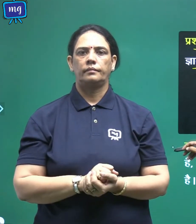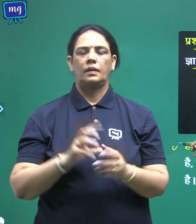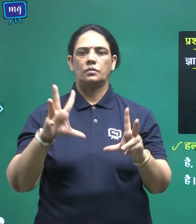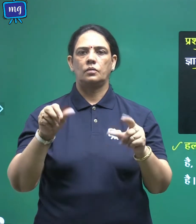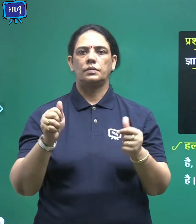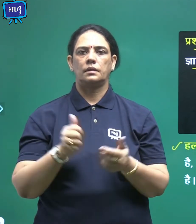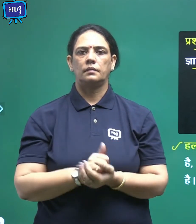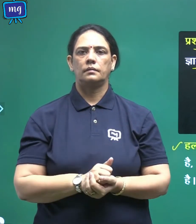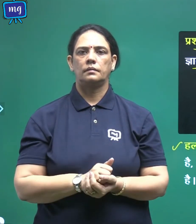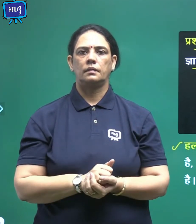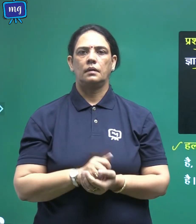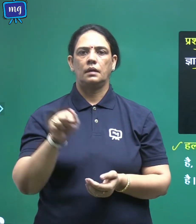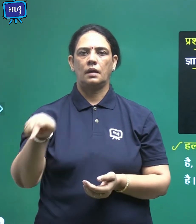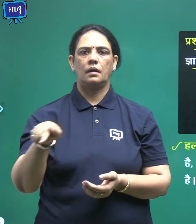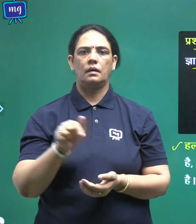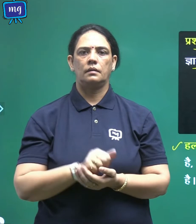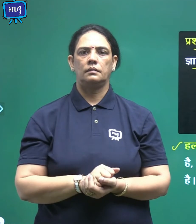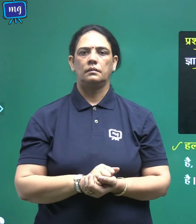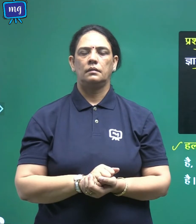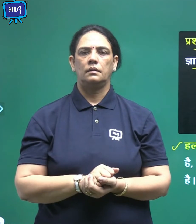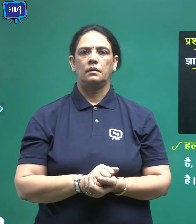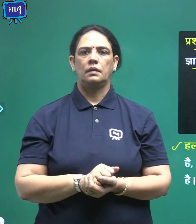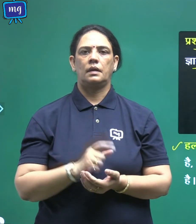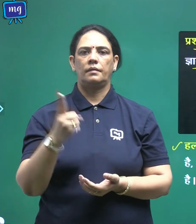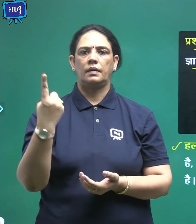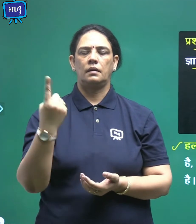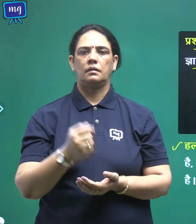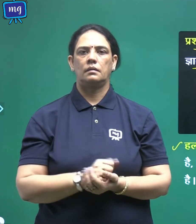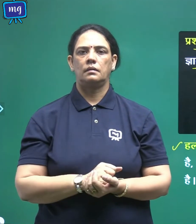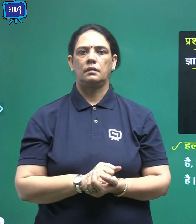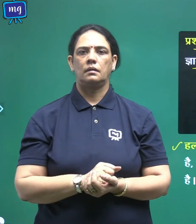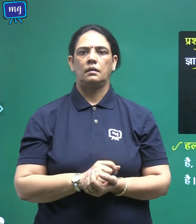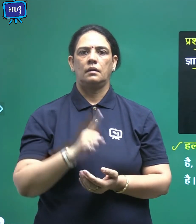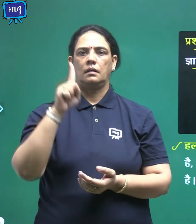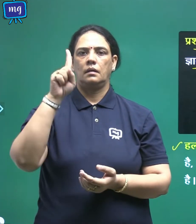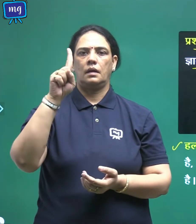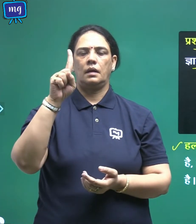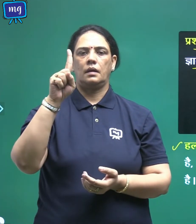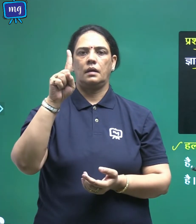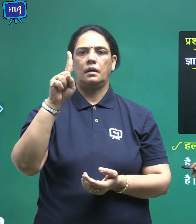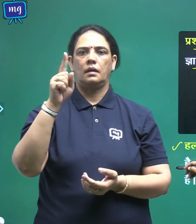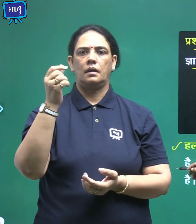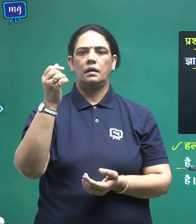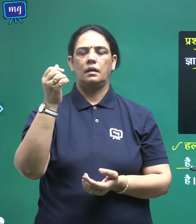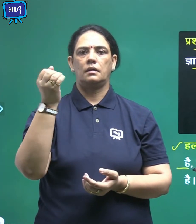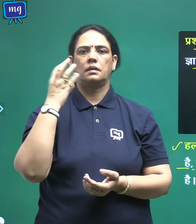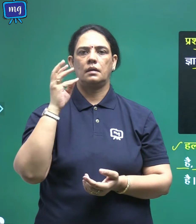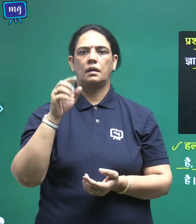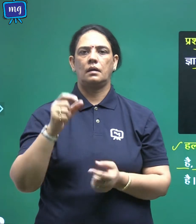हल। यहाँ केवल एक अक्षर क्यों